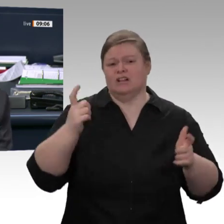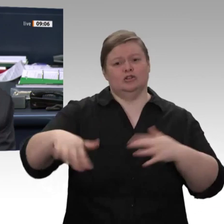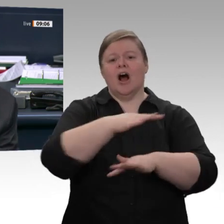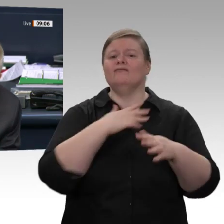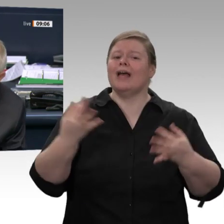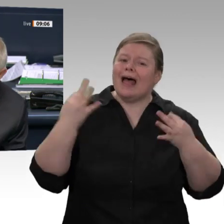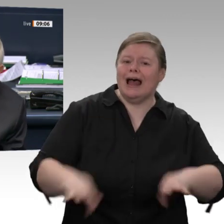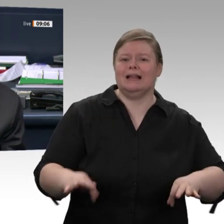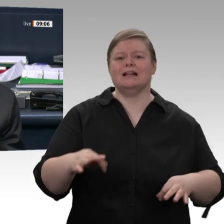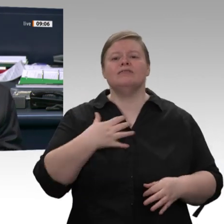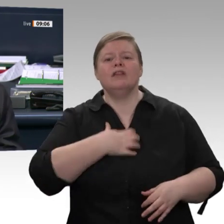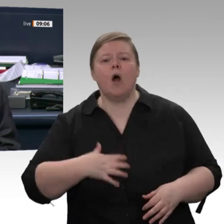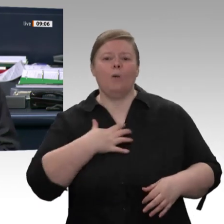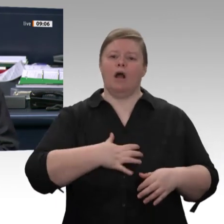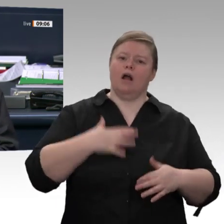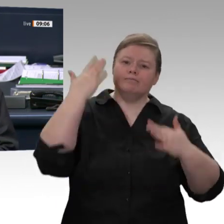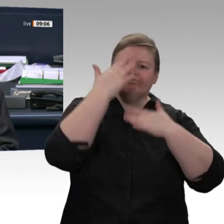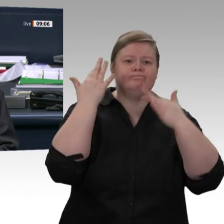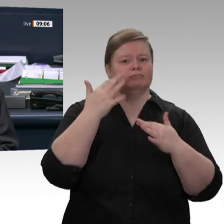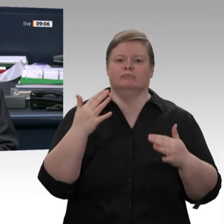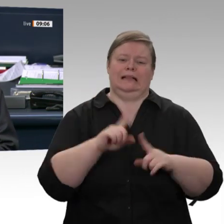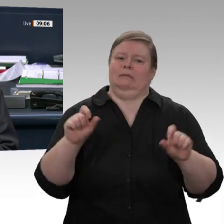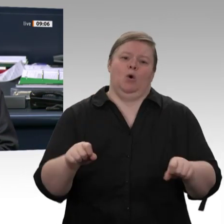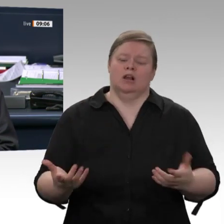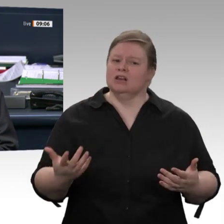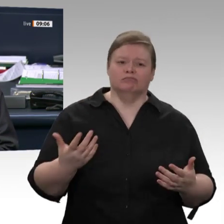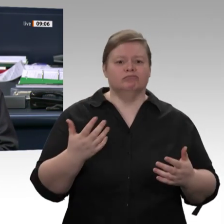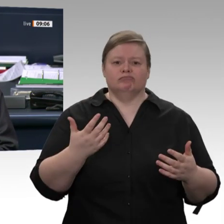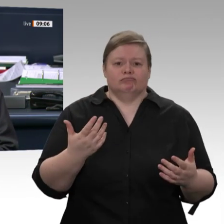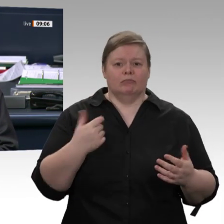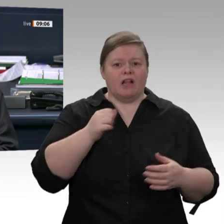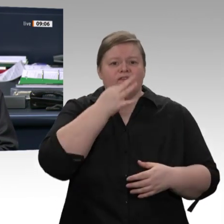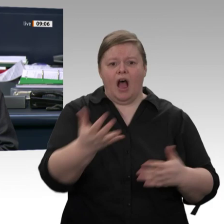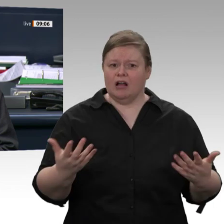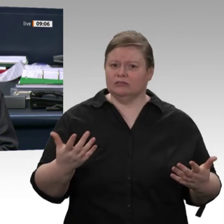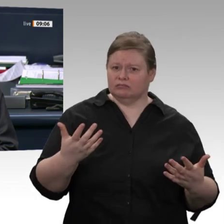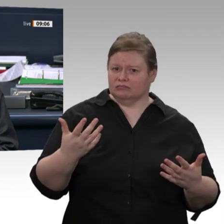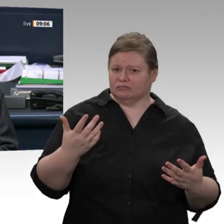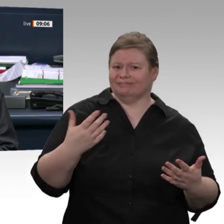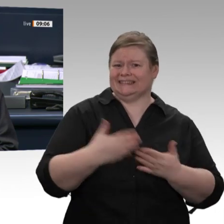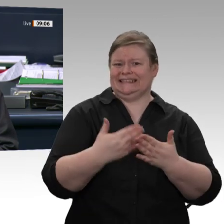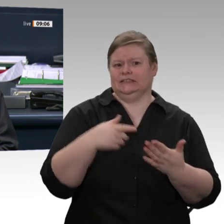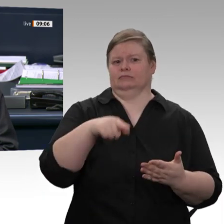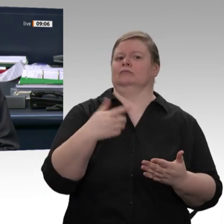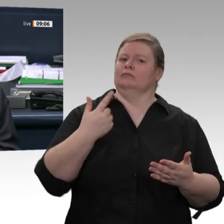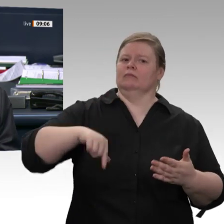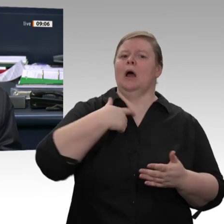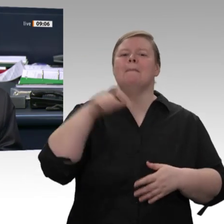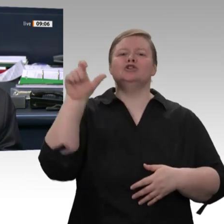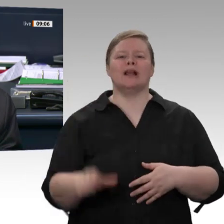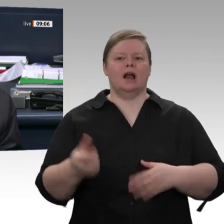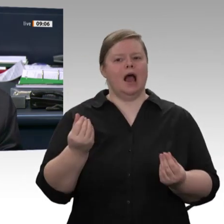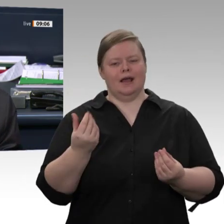Hanau fordert Aufrichtigkeit von uns als Gesellschaft, indem wir uns eingestehen, dass wir bei der Integration noch lange nicht da